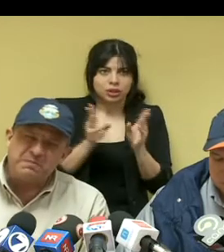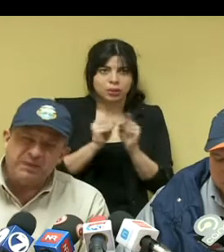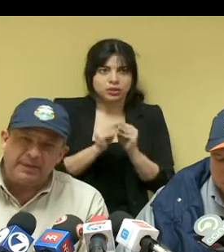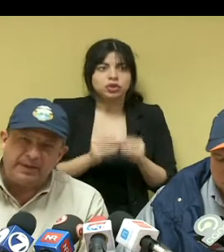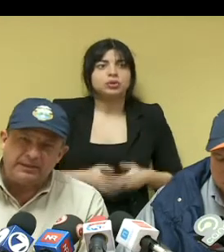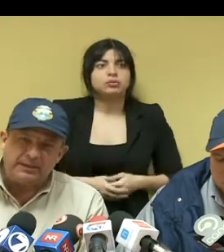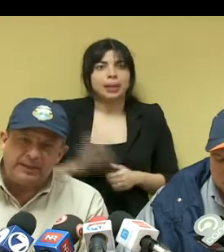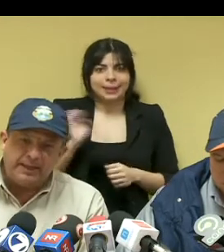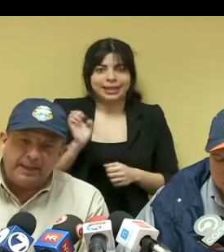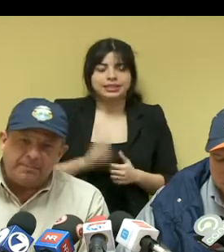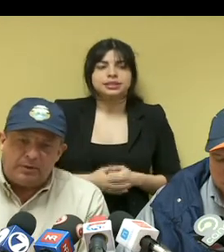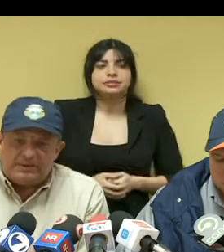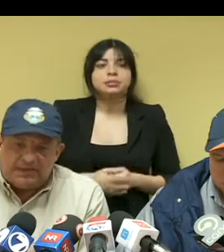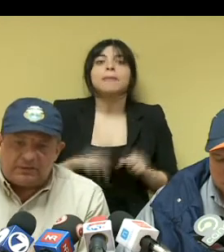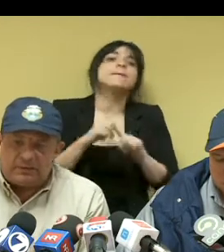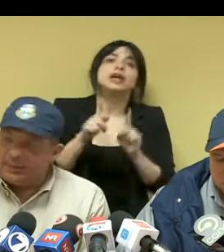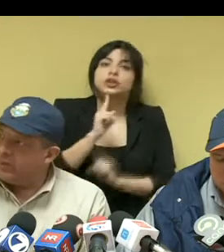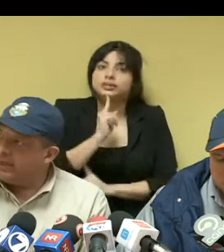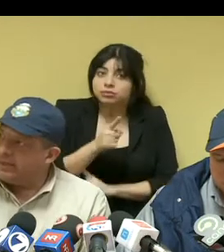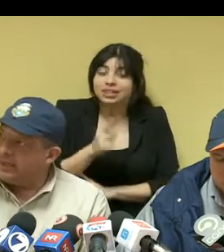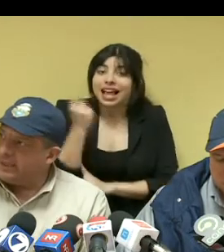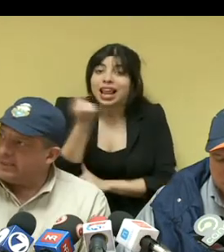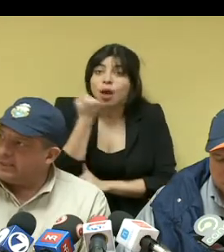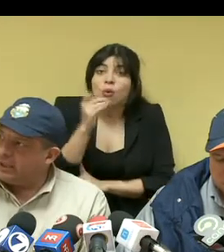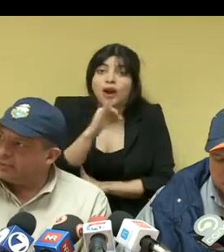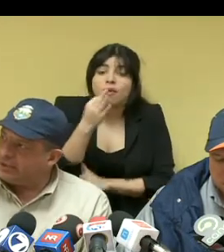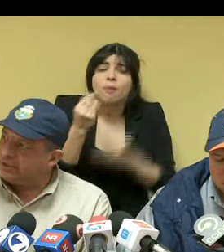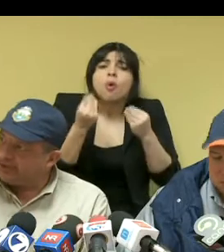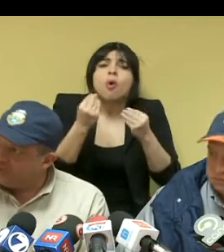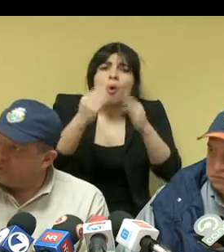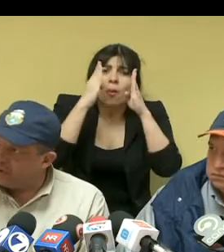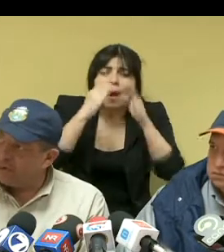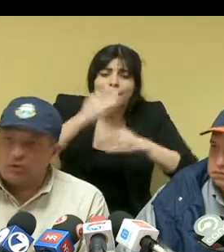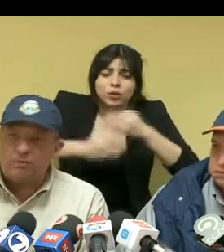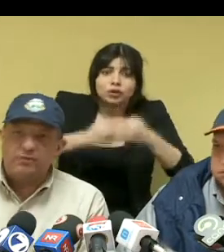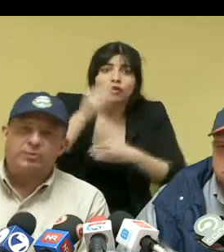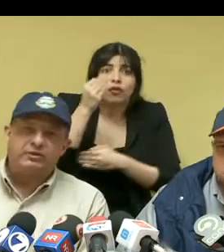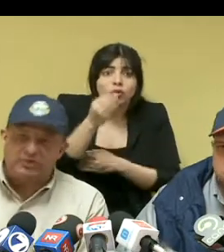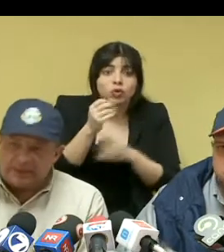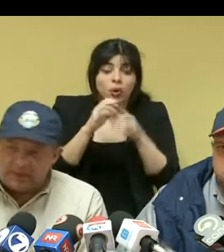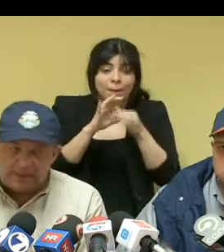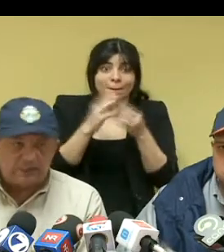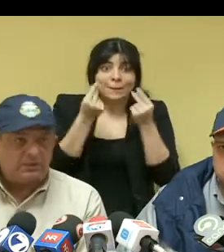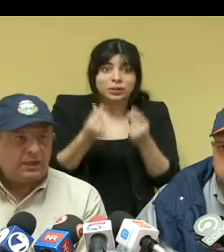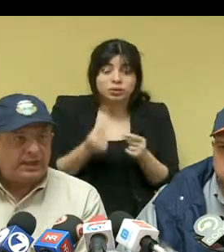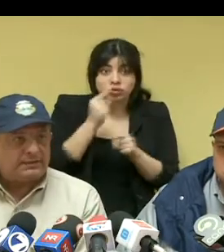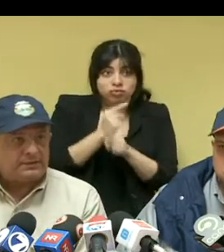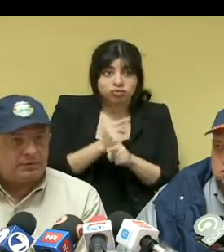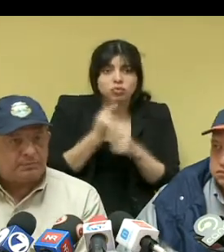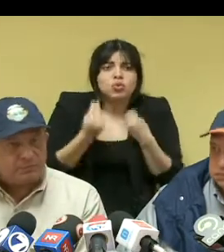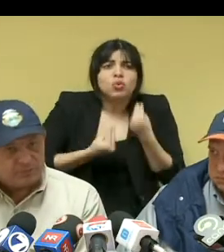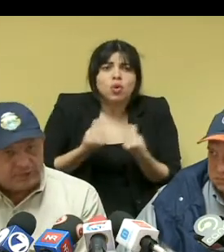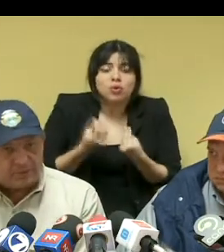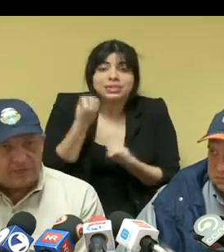comisión de emergencias. Pero es cierto que la única manera de atender los procesos a futuro con presupuestos adecuados es